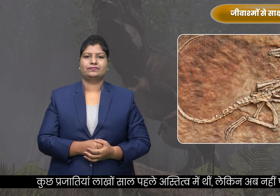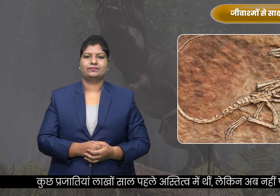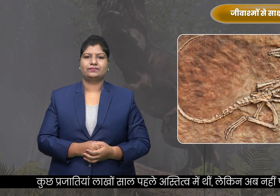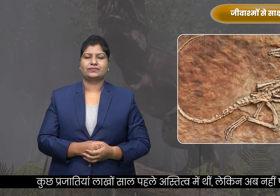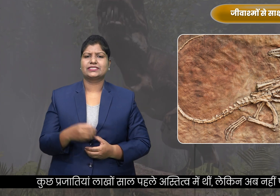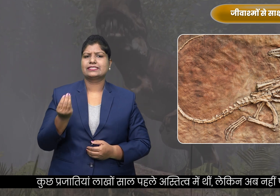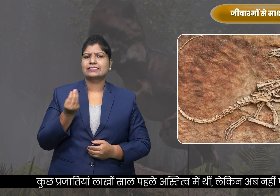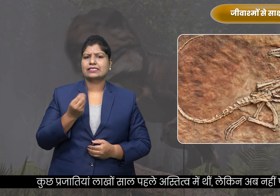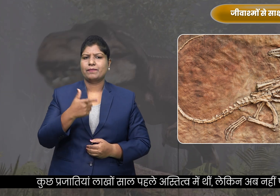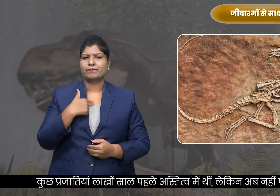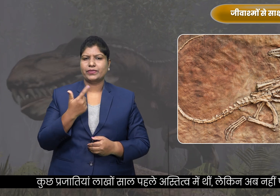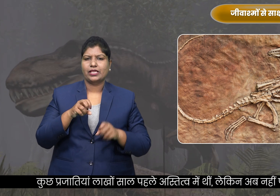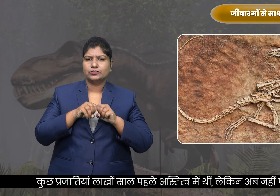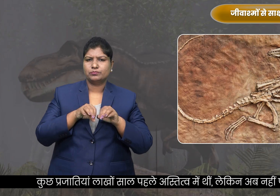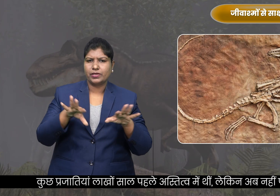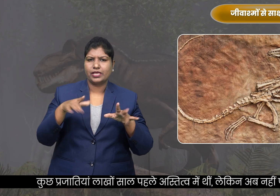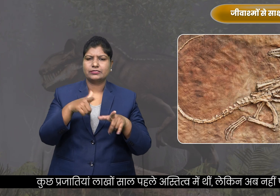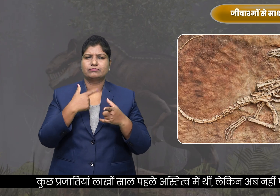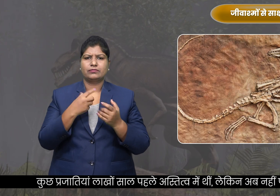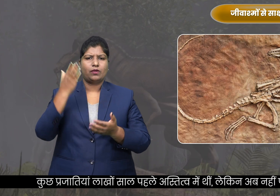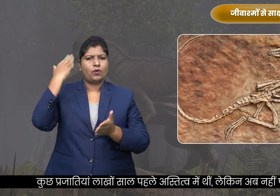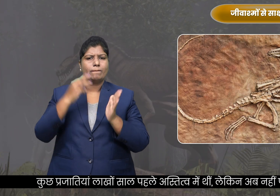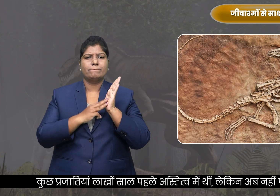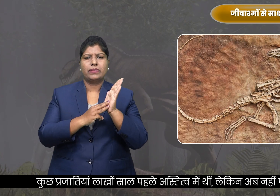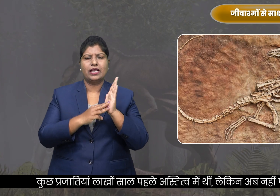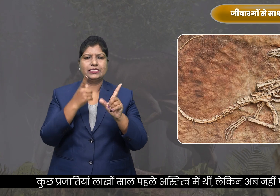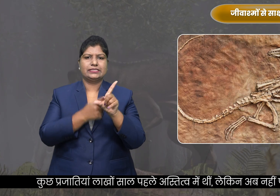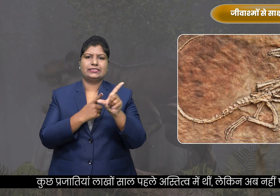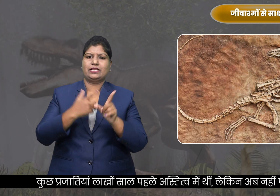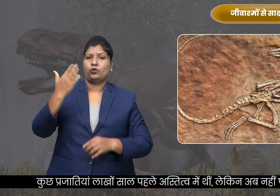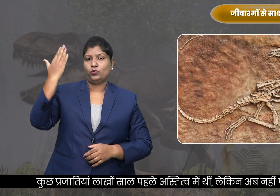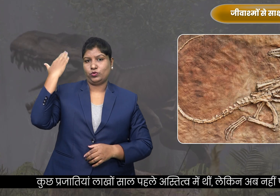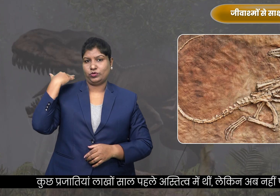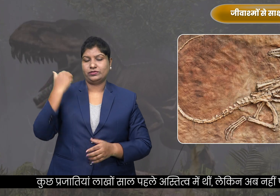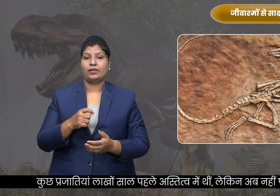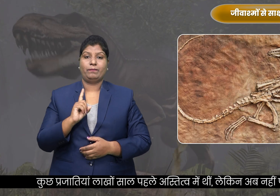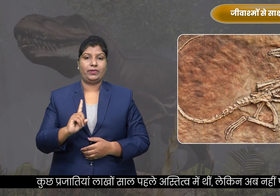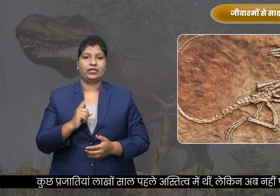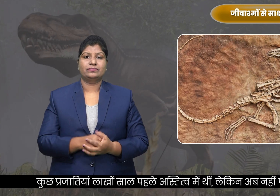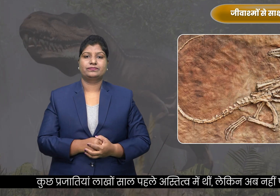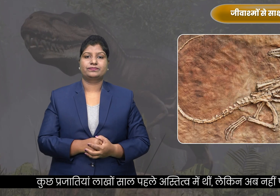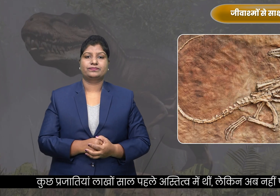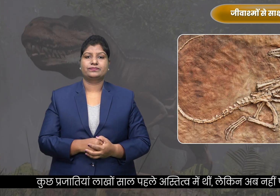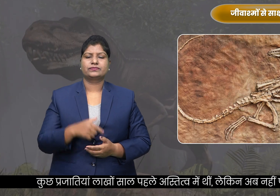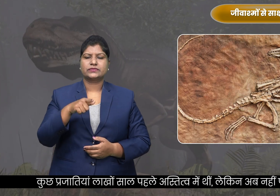कुछ प्रजातियां लाखों साल पहले अस्तित्व में थी, लेकिन अब नहीं पाई जाती हैं।